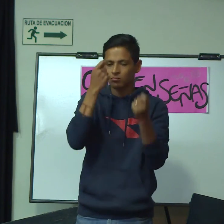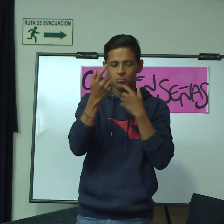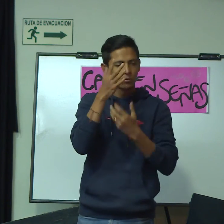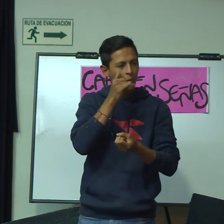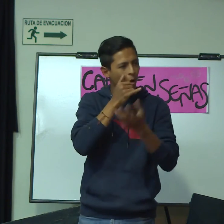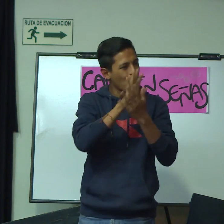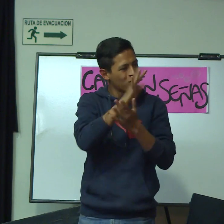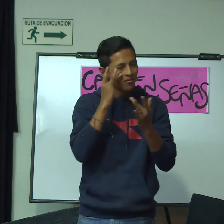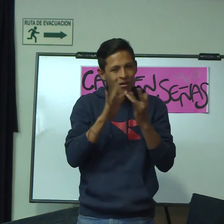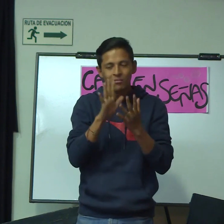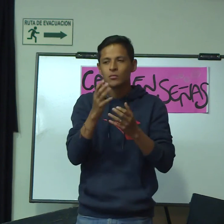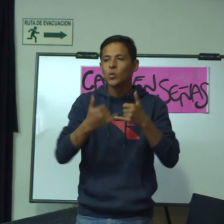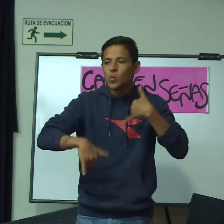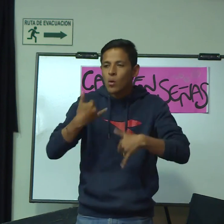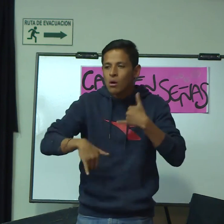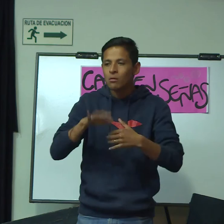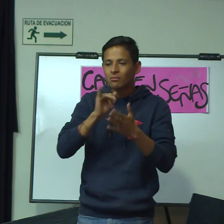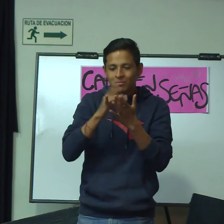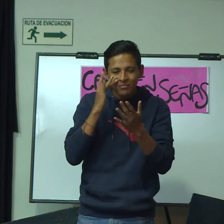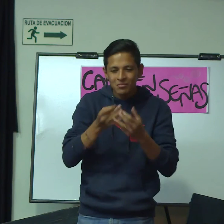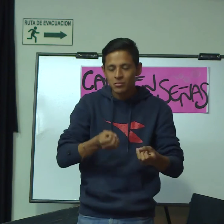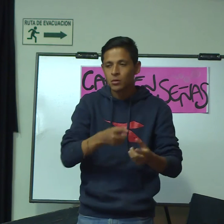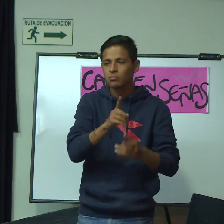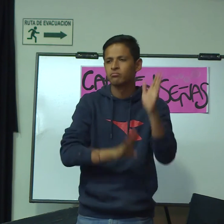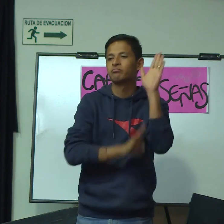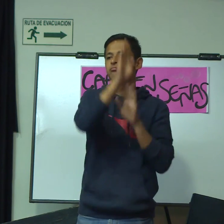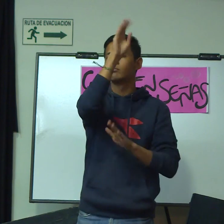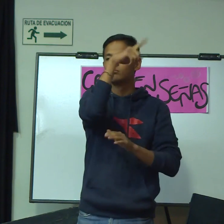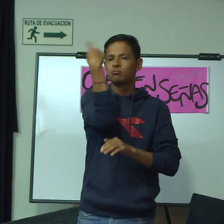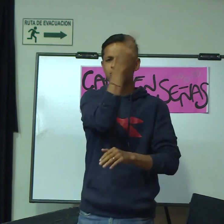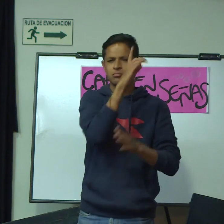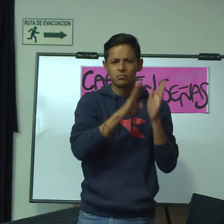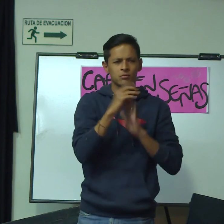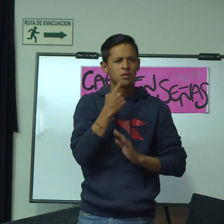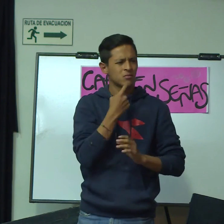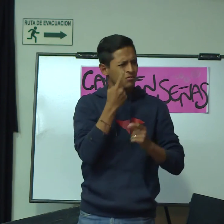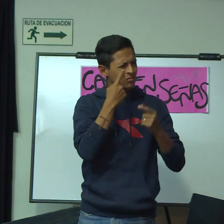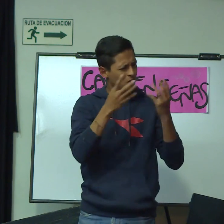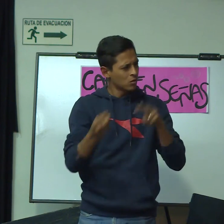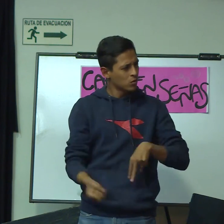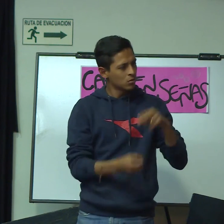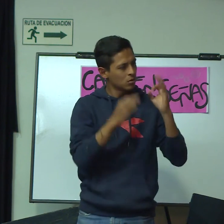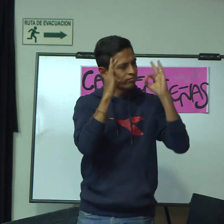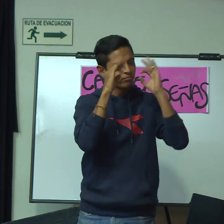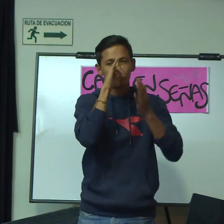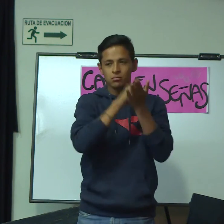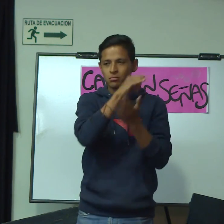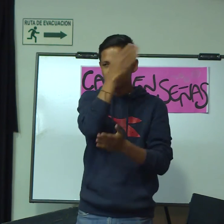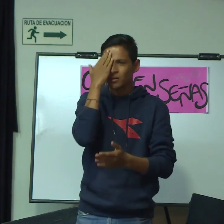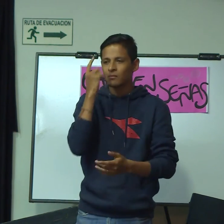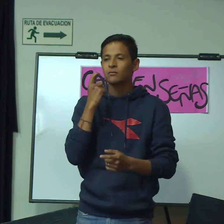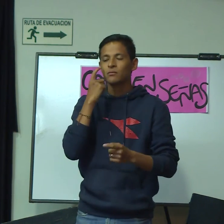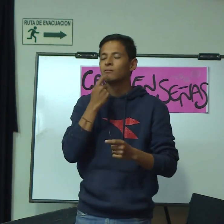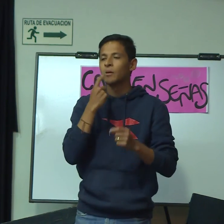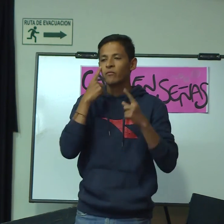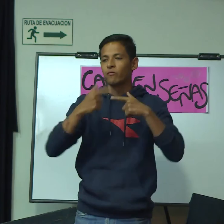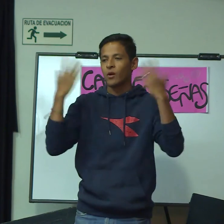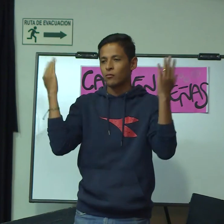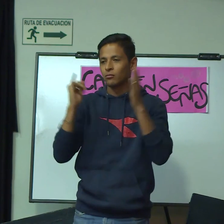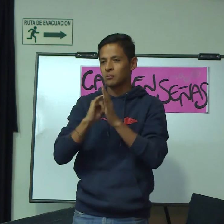Aquí en Colombia se mandan muchas tareas, muchos trabajos para que los muchachos puedan desarrollar. En cambio, en Finlandia